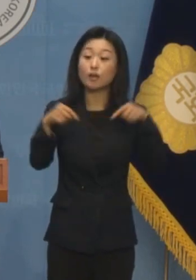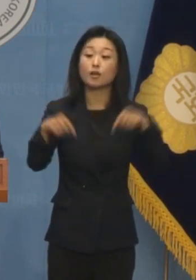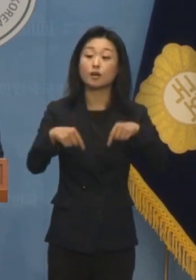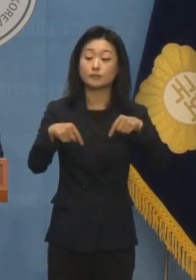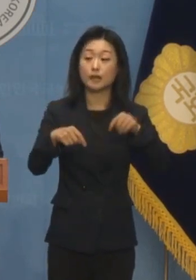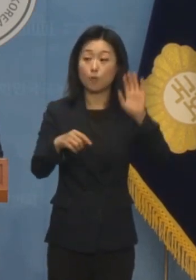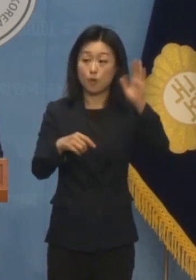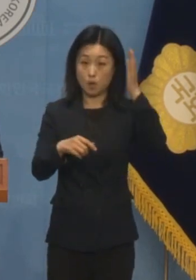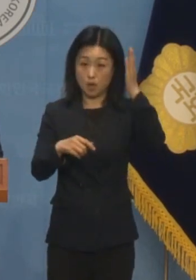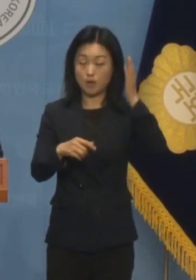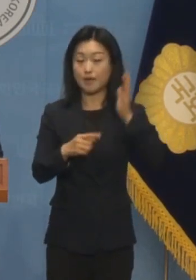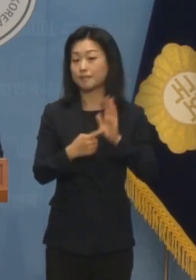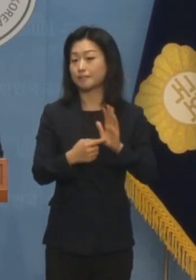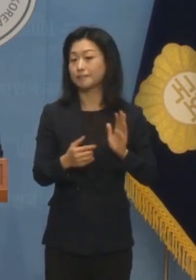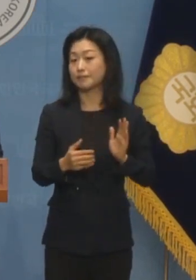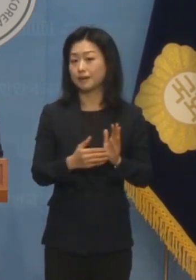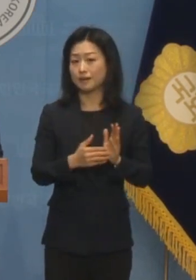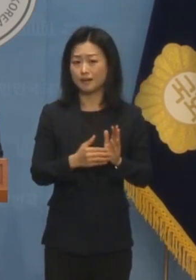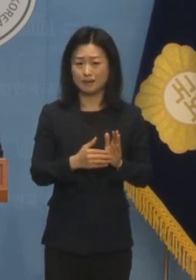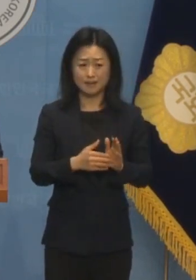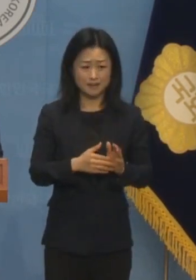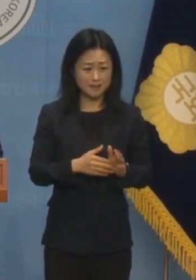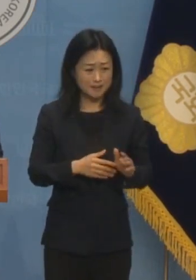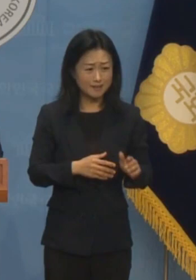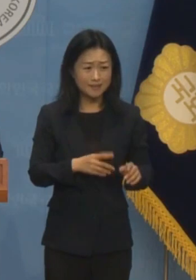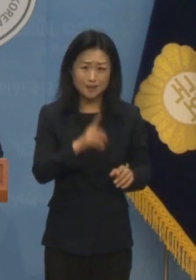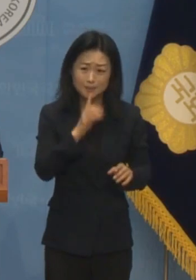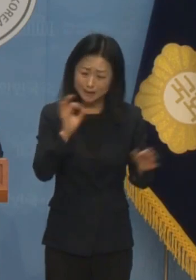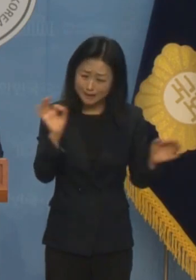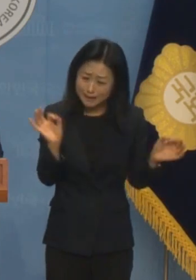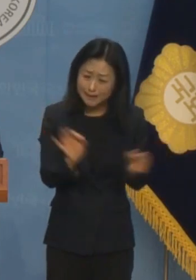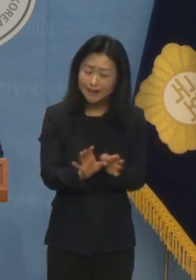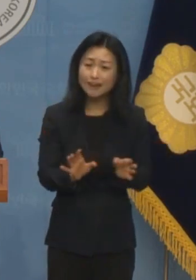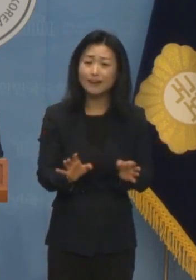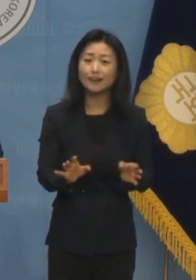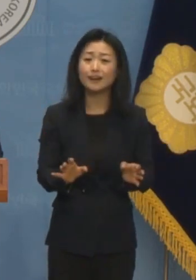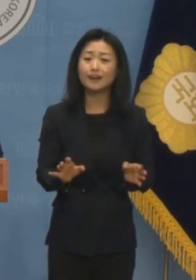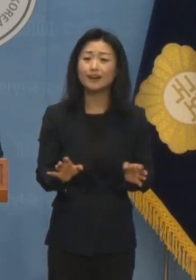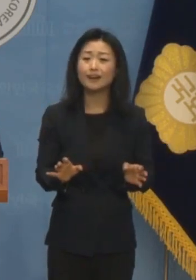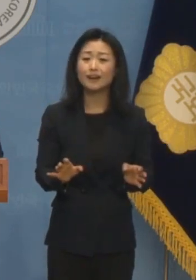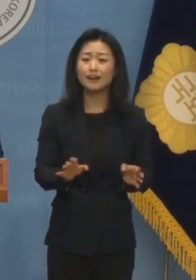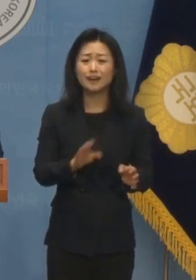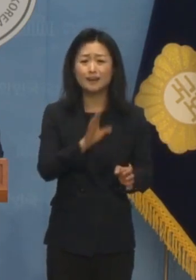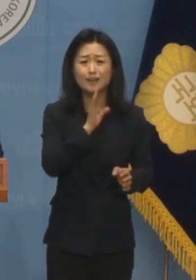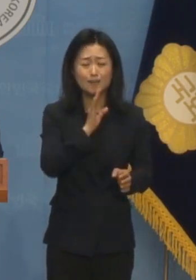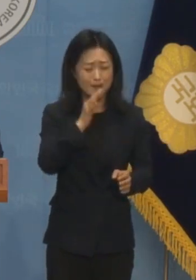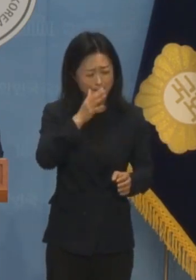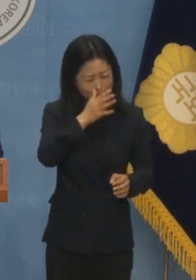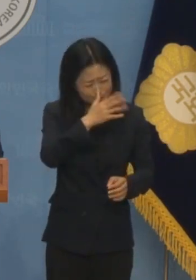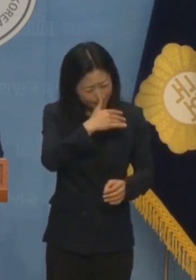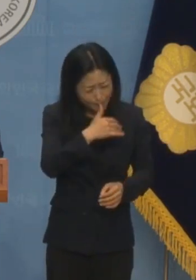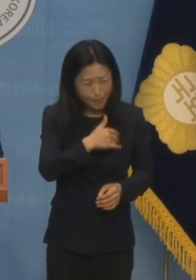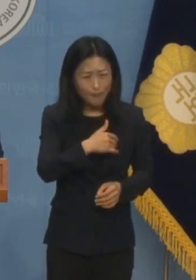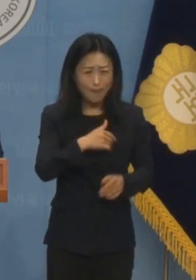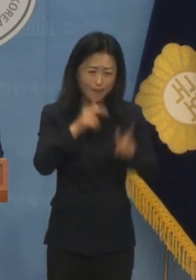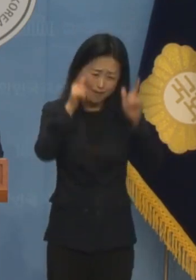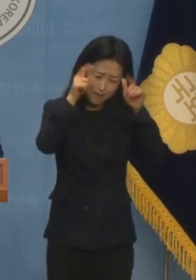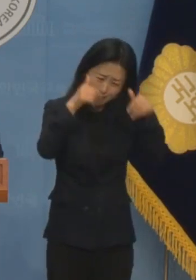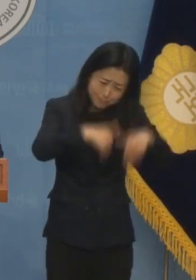고수하고 있습니다 참으로 개탄스러운 일입니다이는 순진하거나 비굴하거나